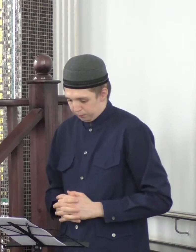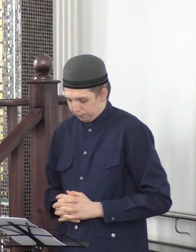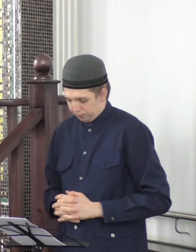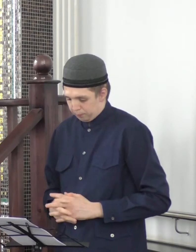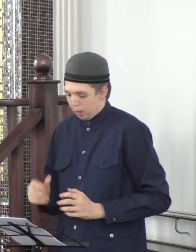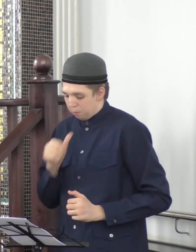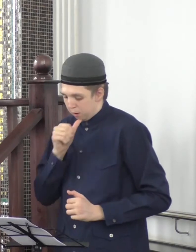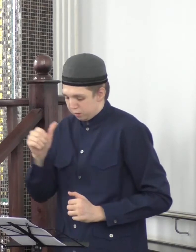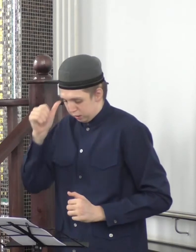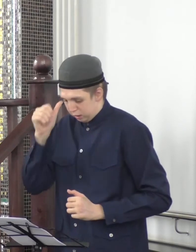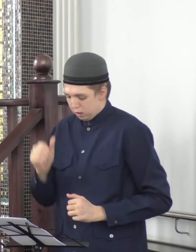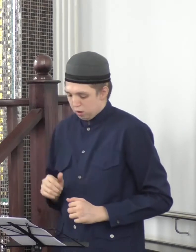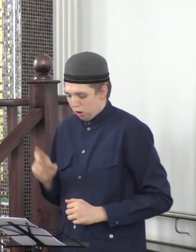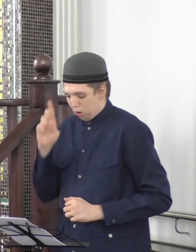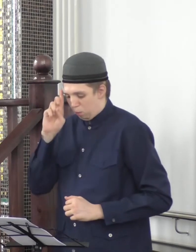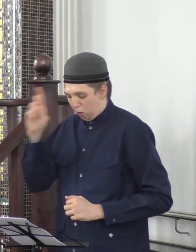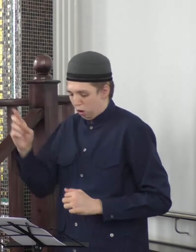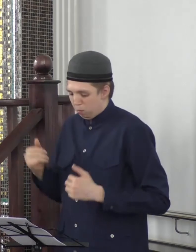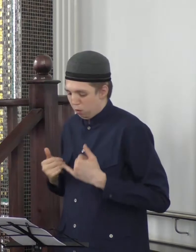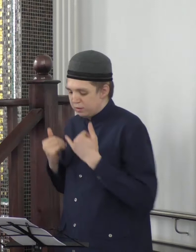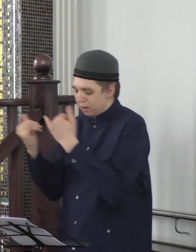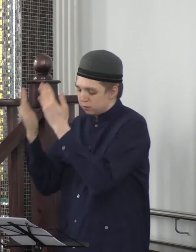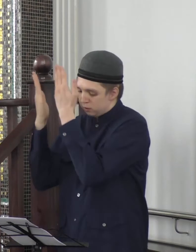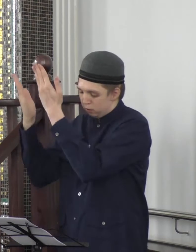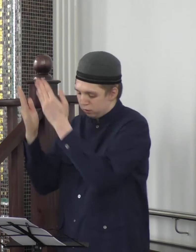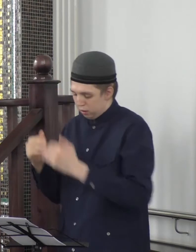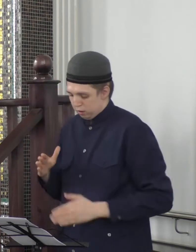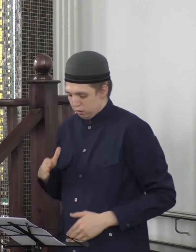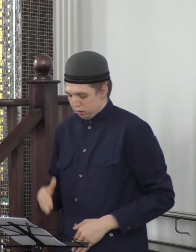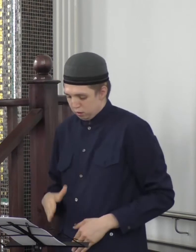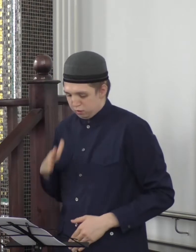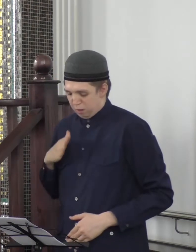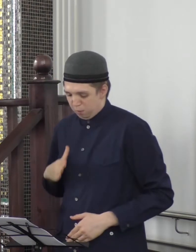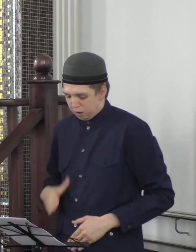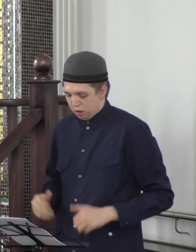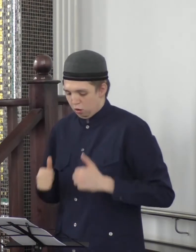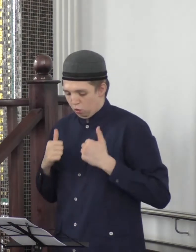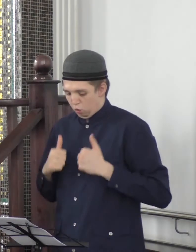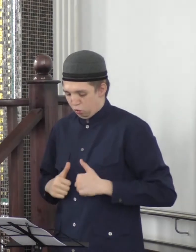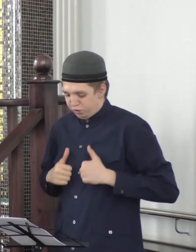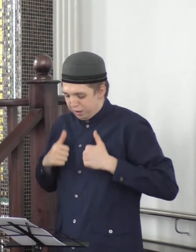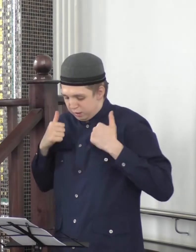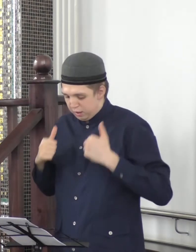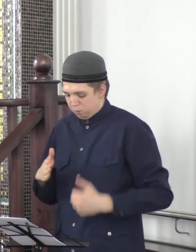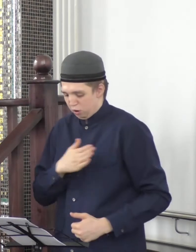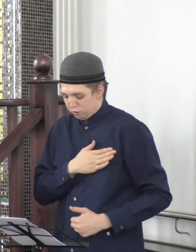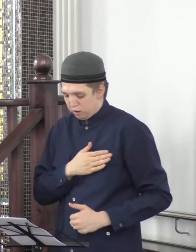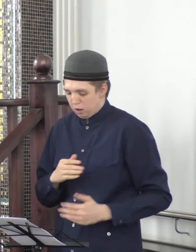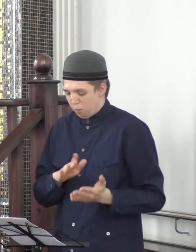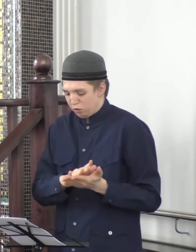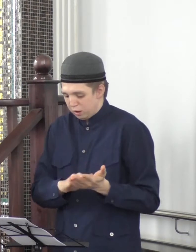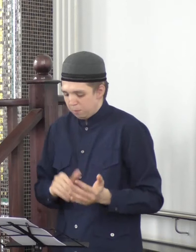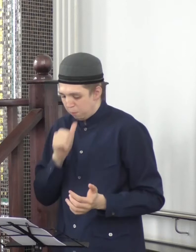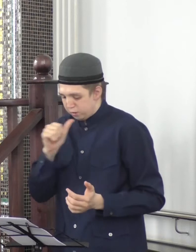тырышлық көрсәтті, халыққа, динге, халықны динге жәләп итер ішін, Индер ішін бик көп тырышлық